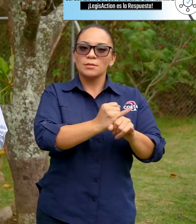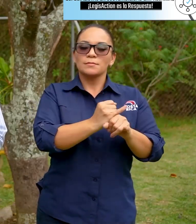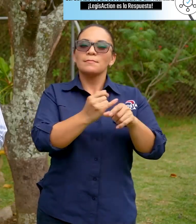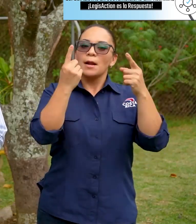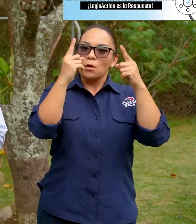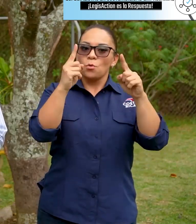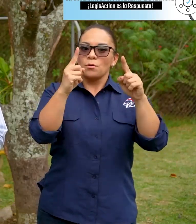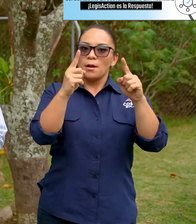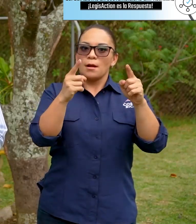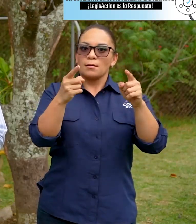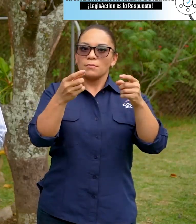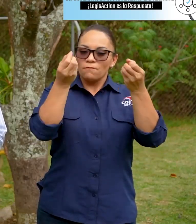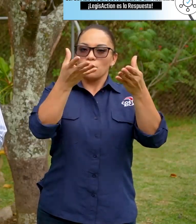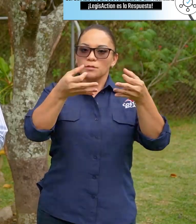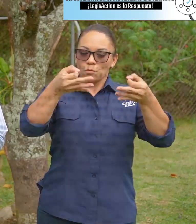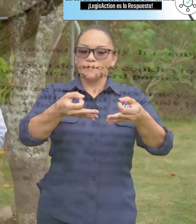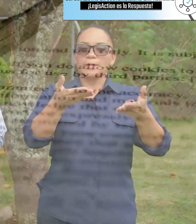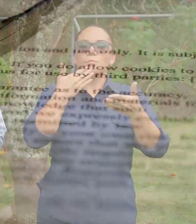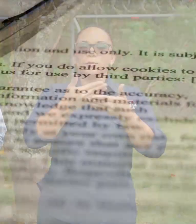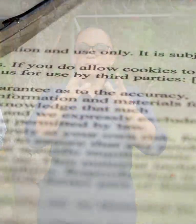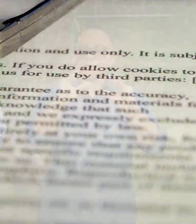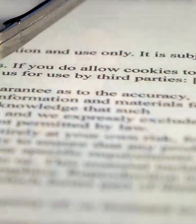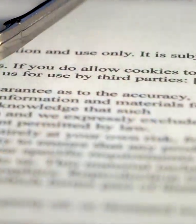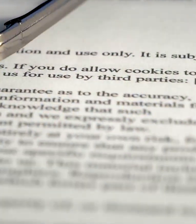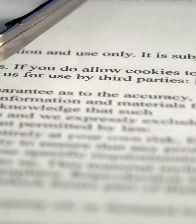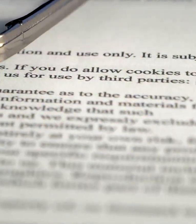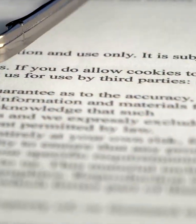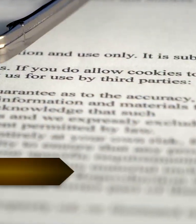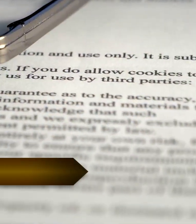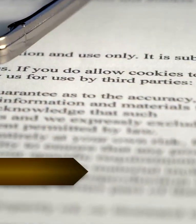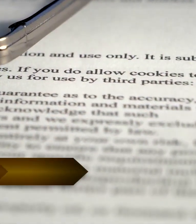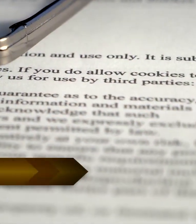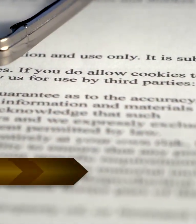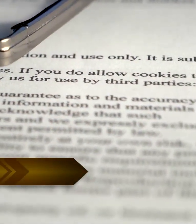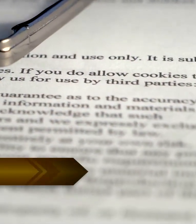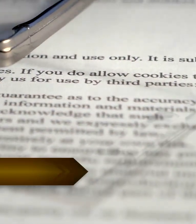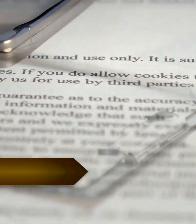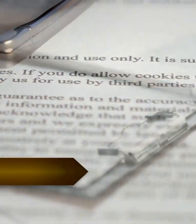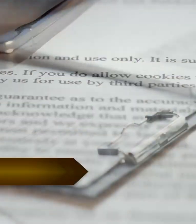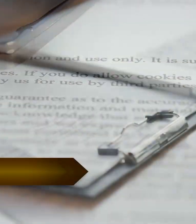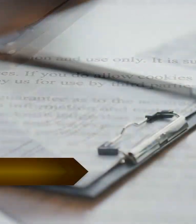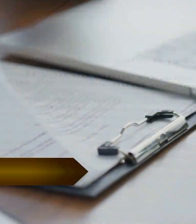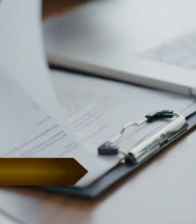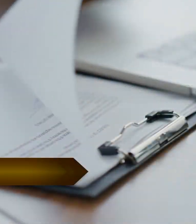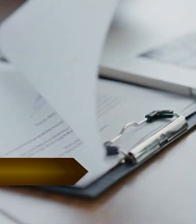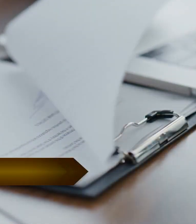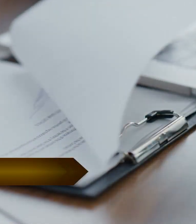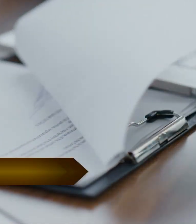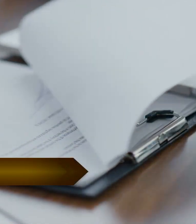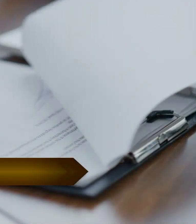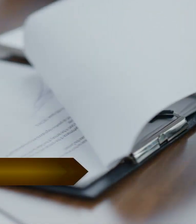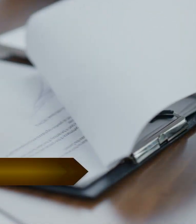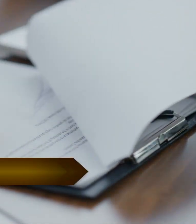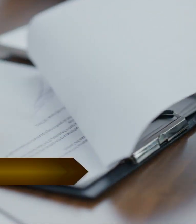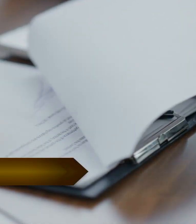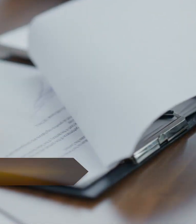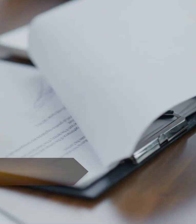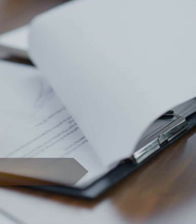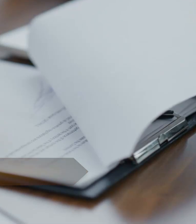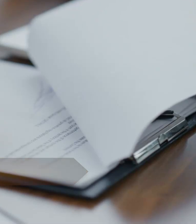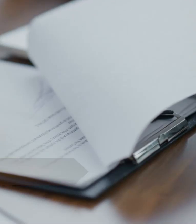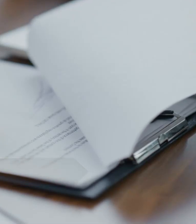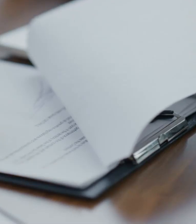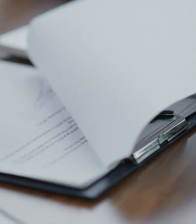poder validar esta información Muy buenas tardes la legislación del país cambia dinámicamente y con ella las empresas deben